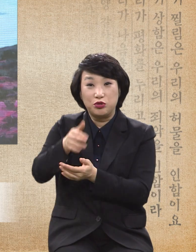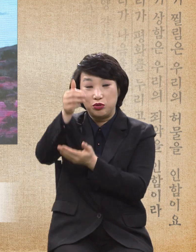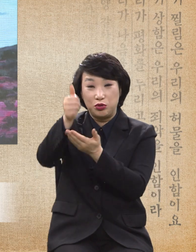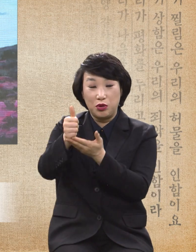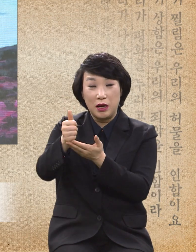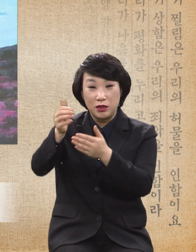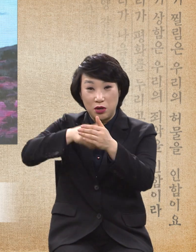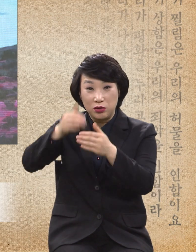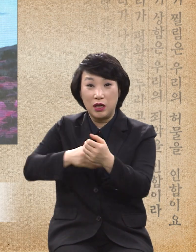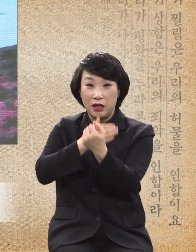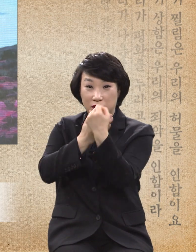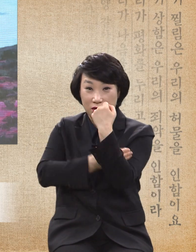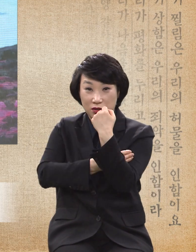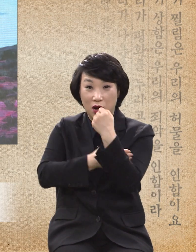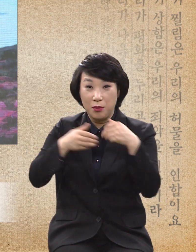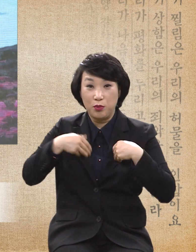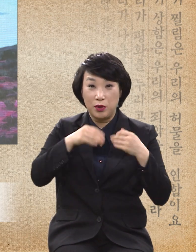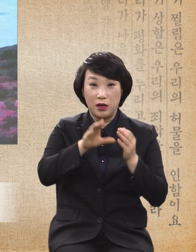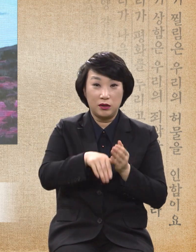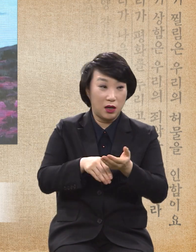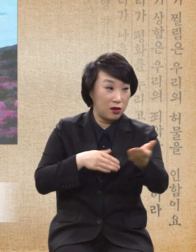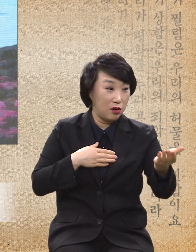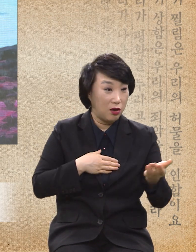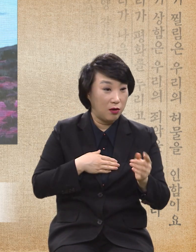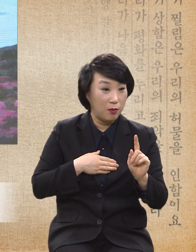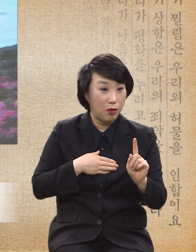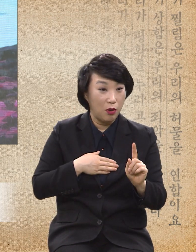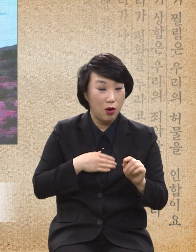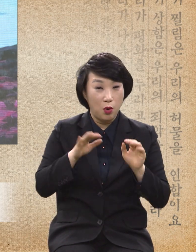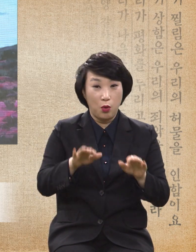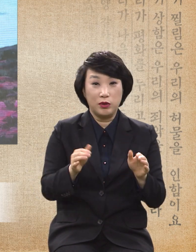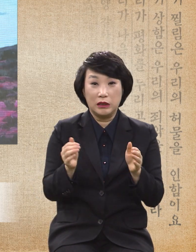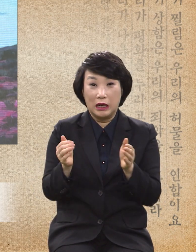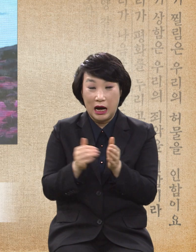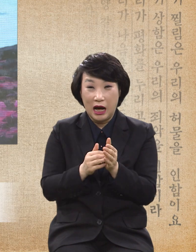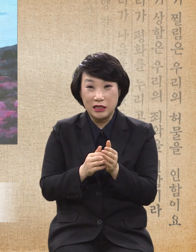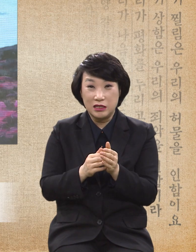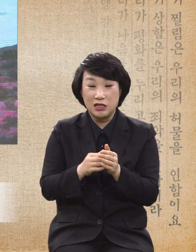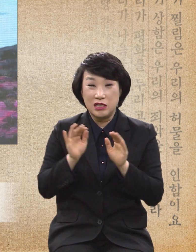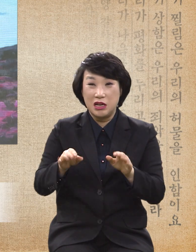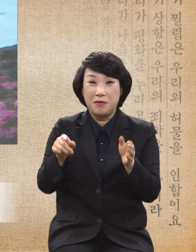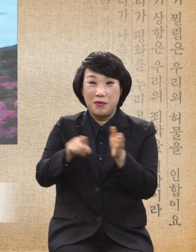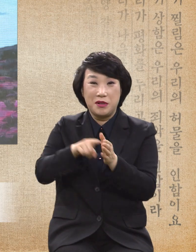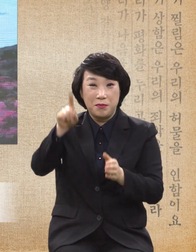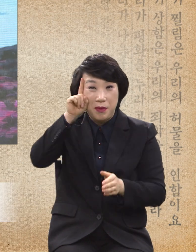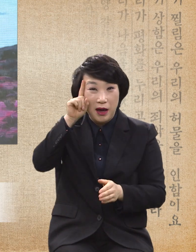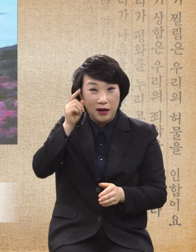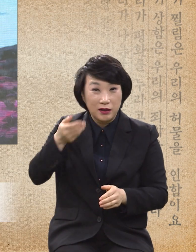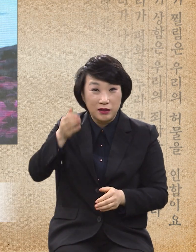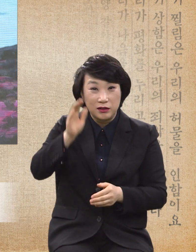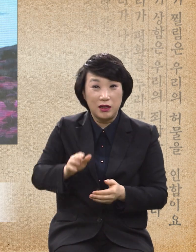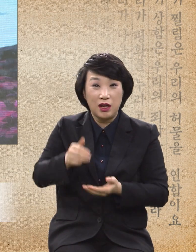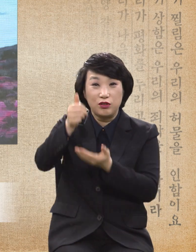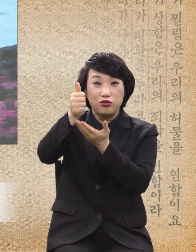그리스도의 절대적 능력이 필요할 때는 오늘까지 그렇게 철당같이 믿었던